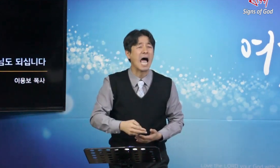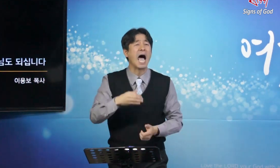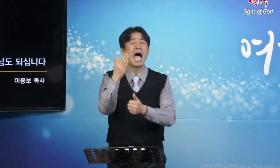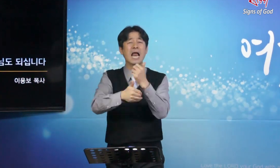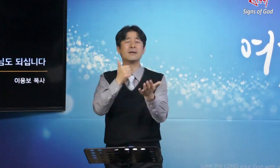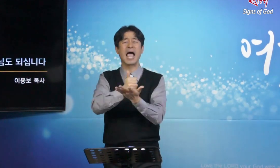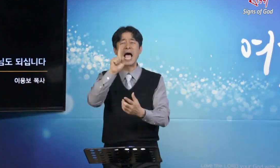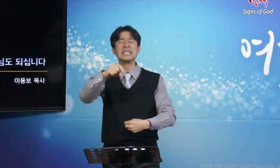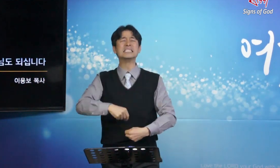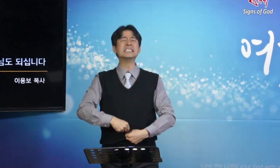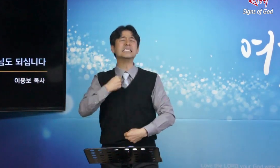율법 없이